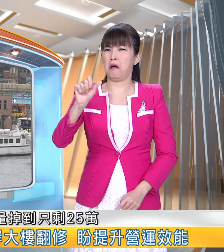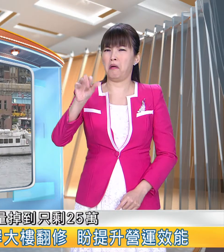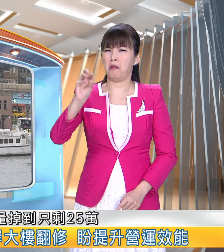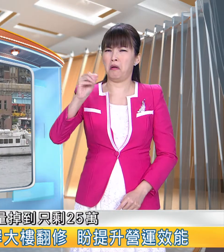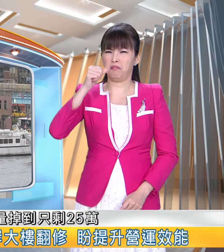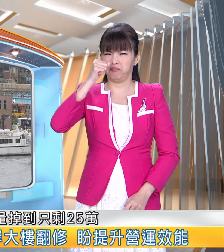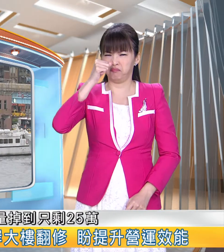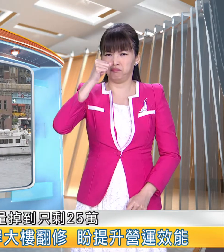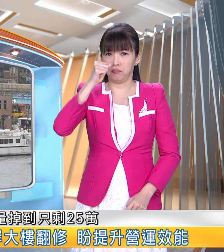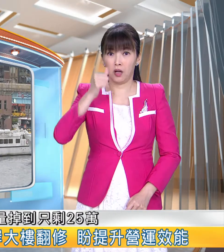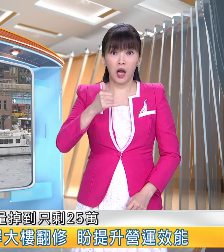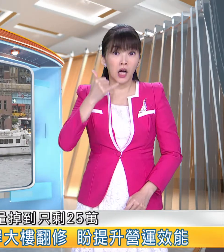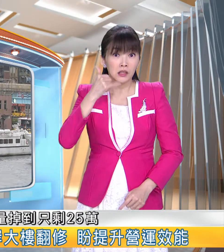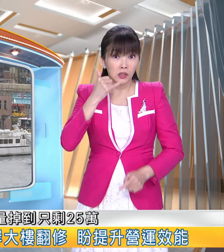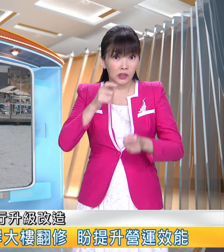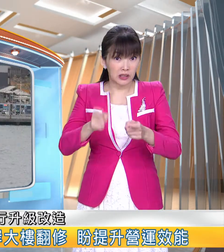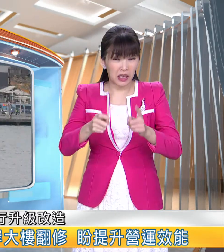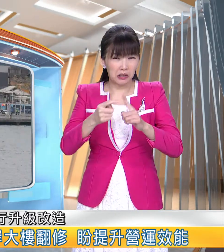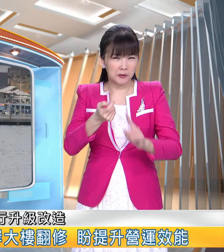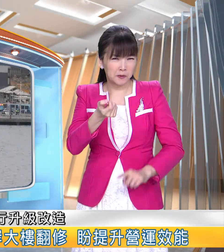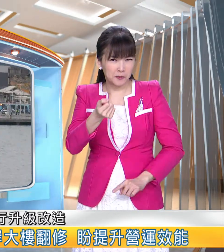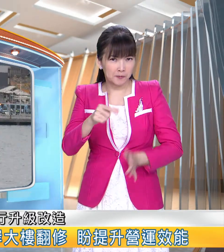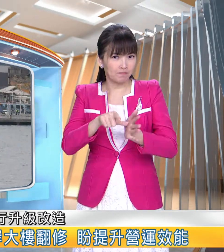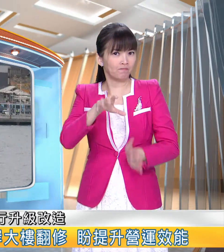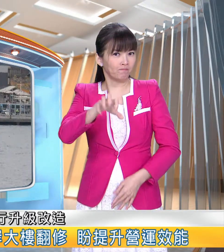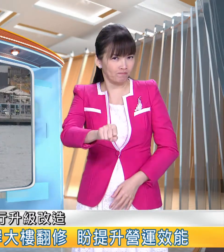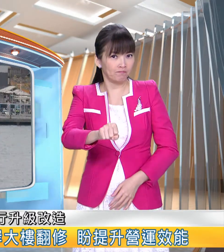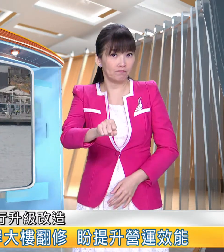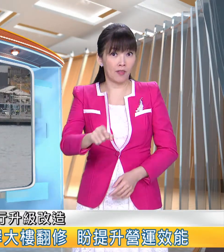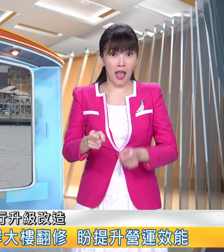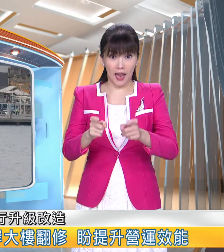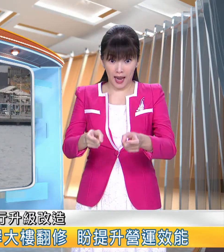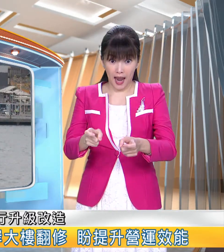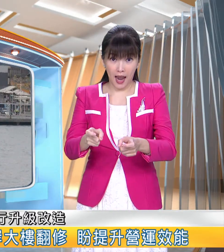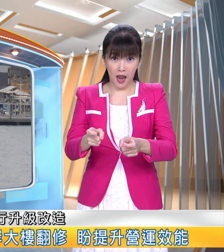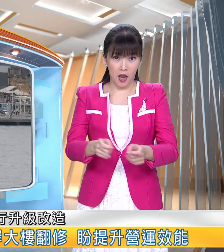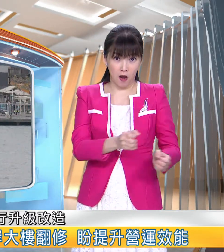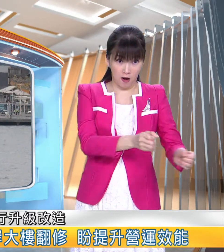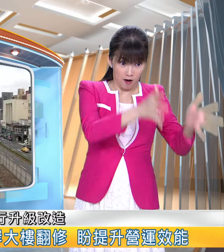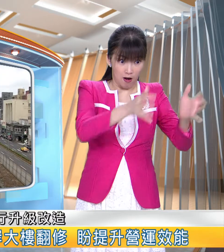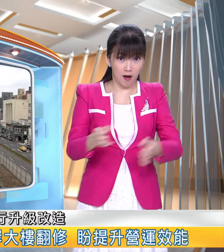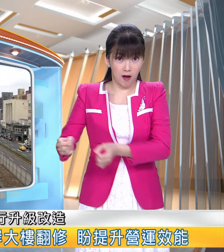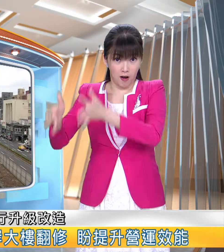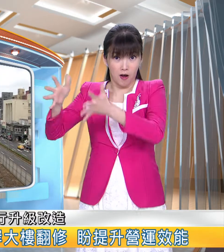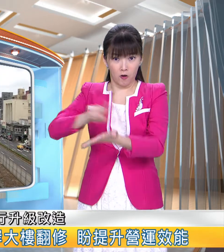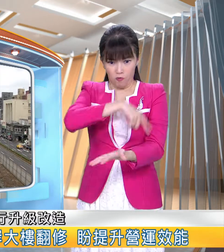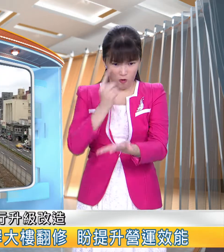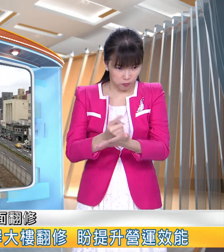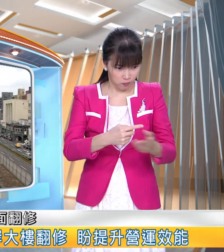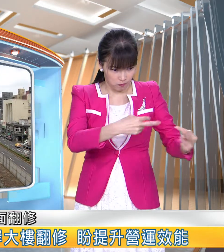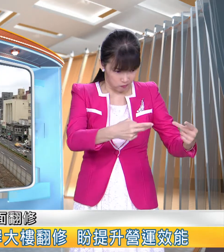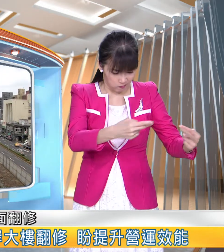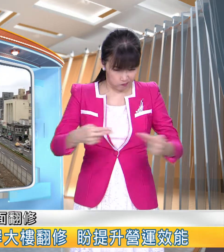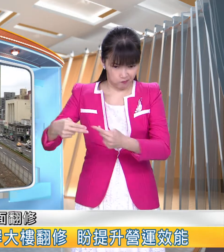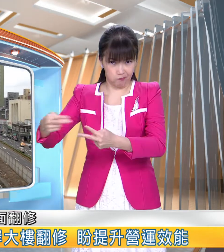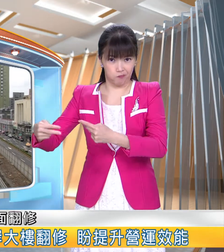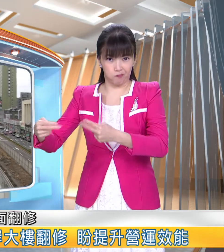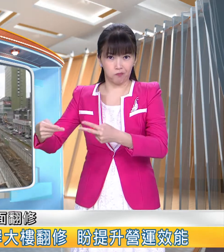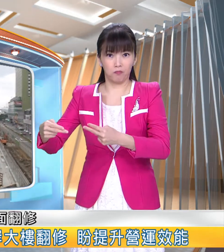了25万。基隆港就趁机进行升级改造，东西岸大楼全面翻